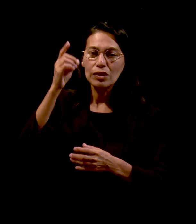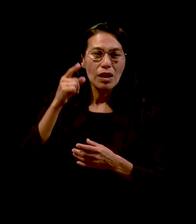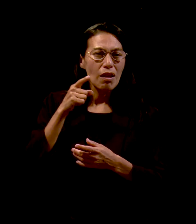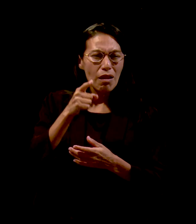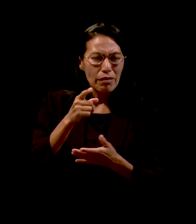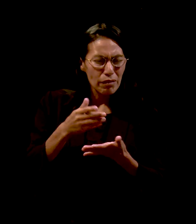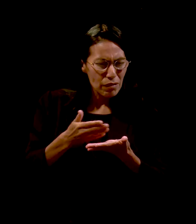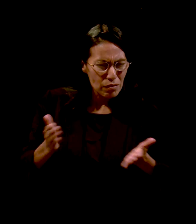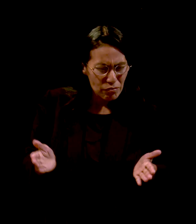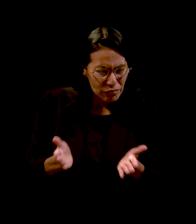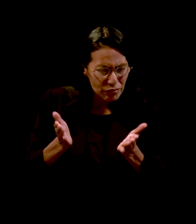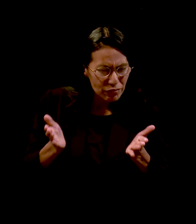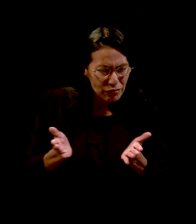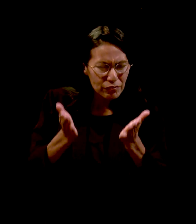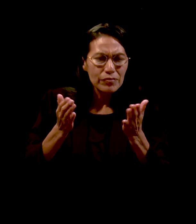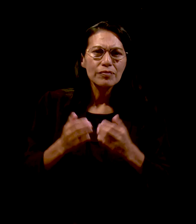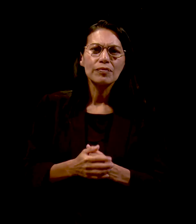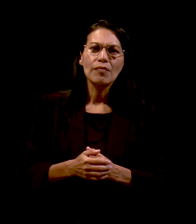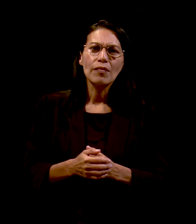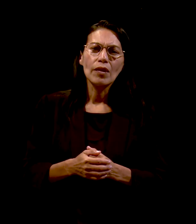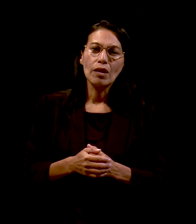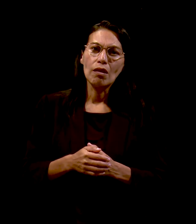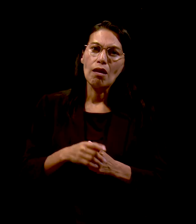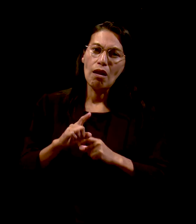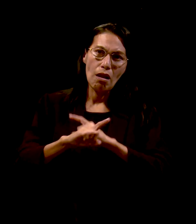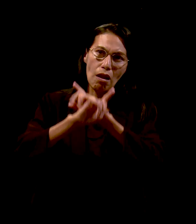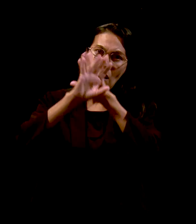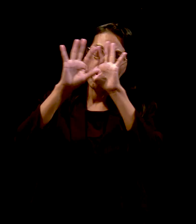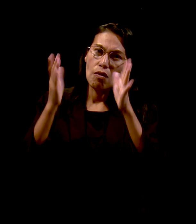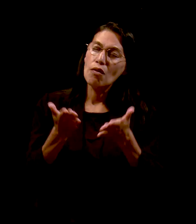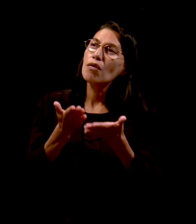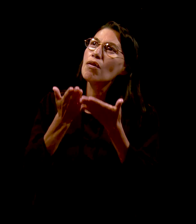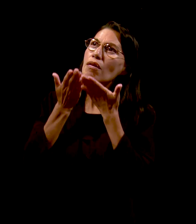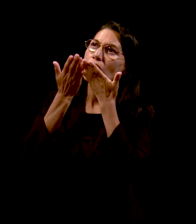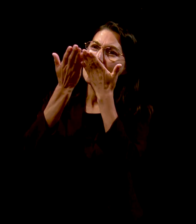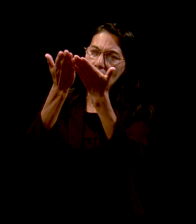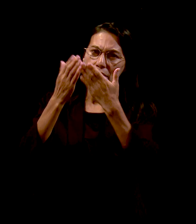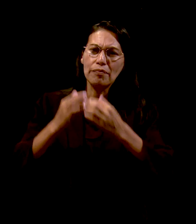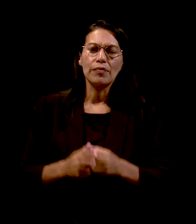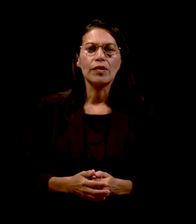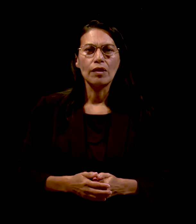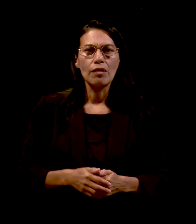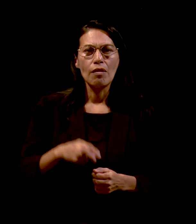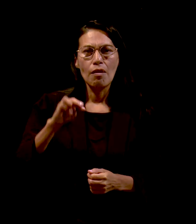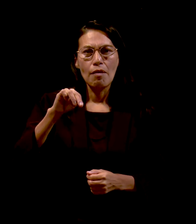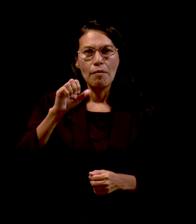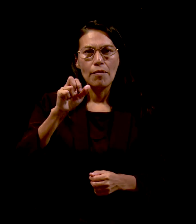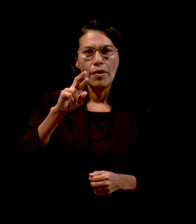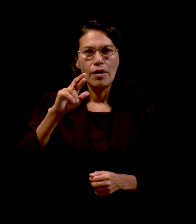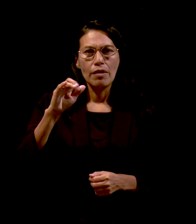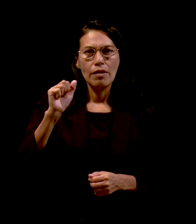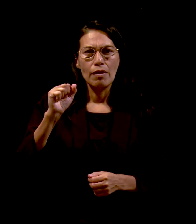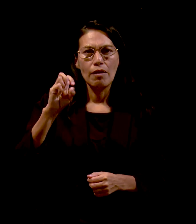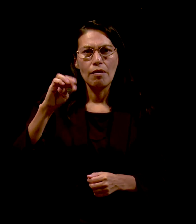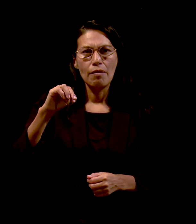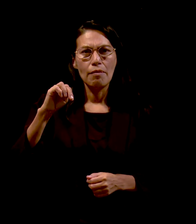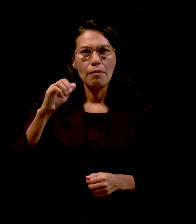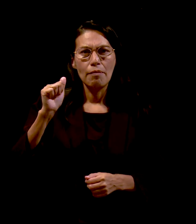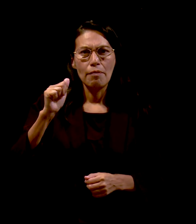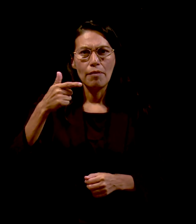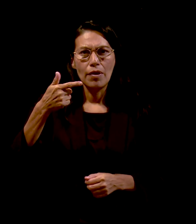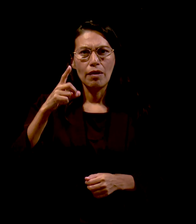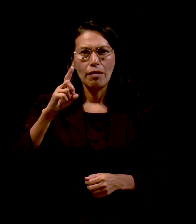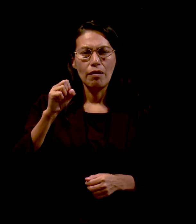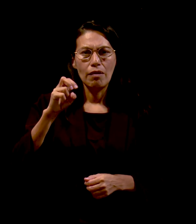que pueda ser aquel donde tenga la máxima gloria a dios maría magdalena hernández pide